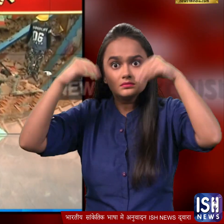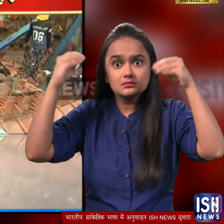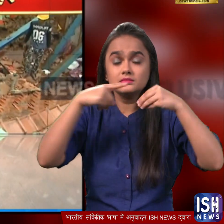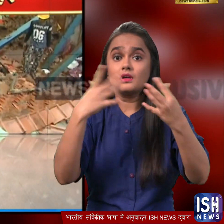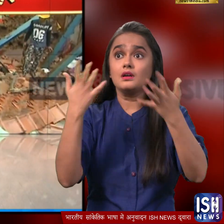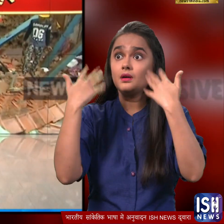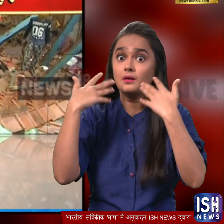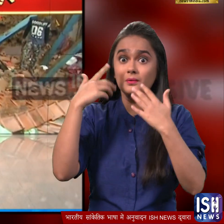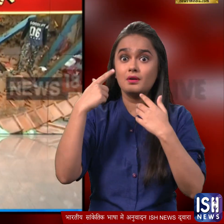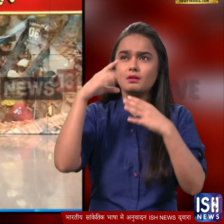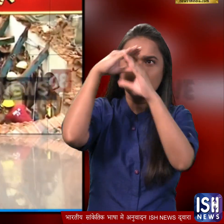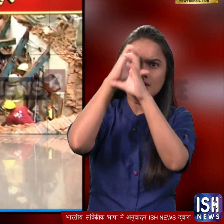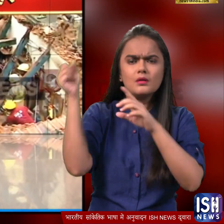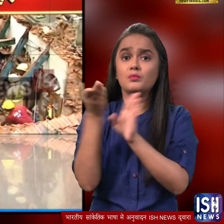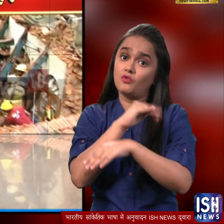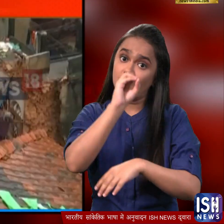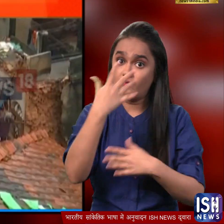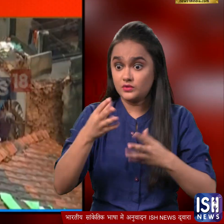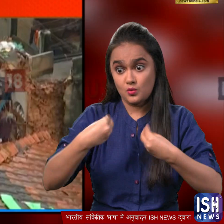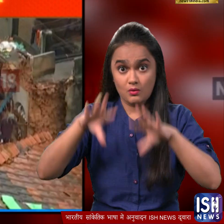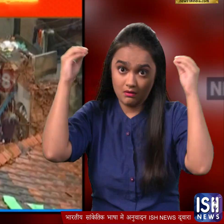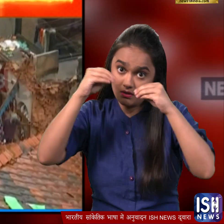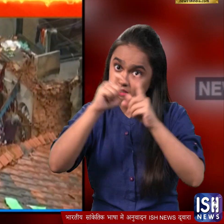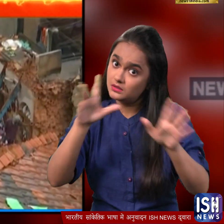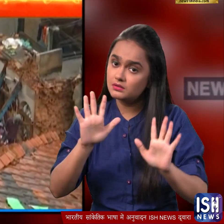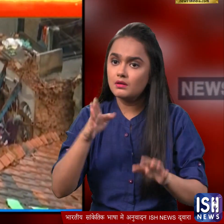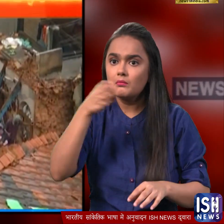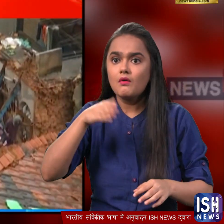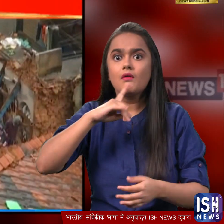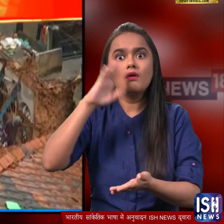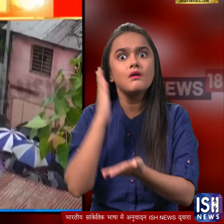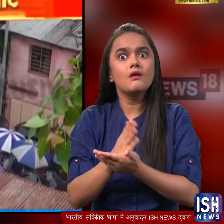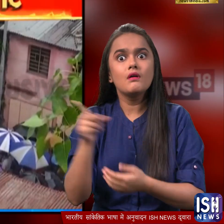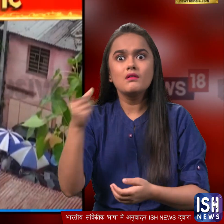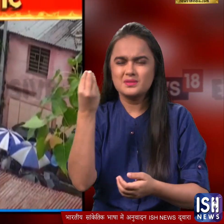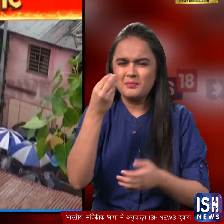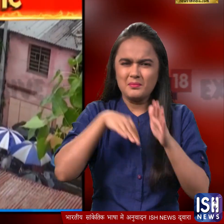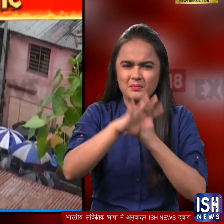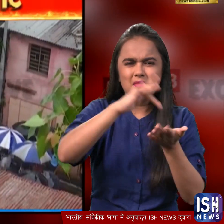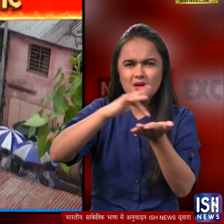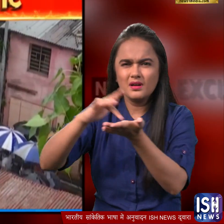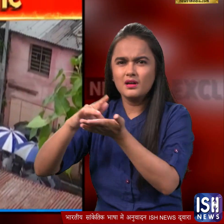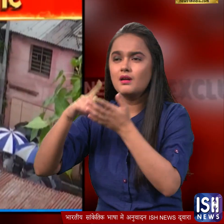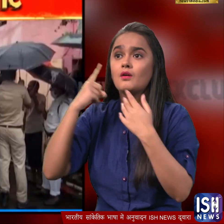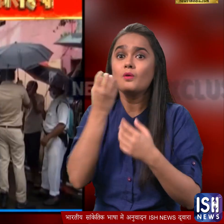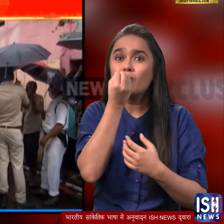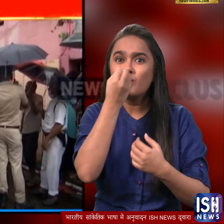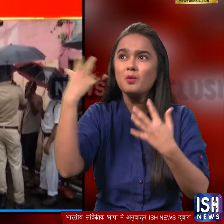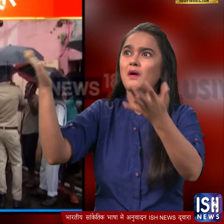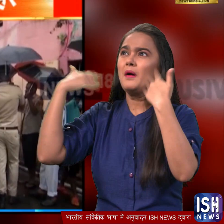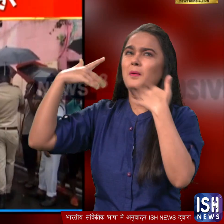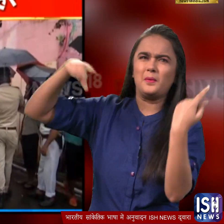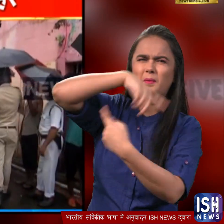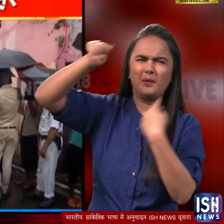जिसकी चेतावनी मौसम विभाग ने पहले ही दे दी थी, जो बंगाल में भी सही साबित हुई और वहां के कुछ शहरों में गुलाब तूफान के असर